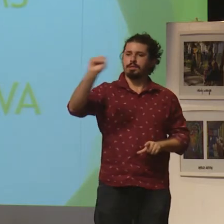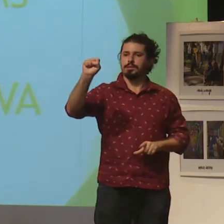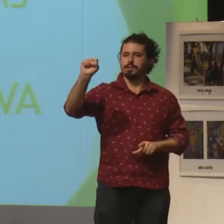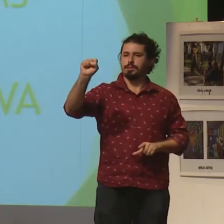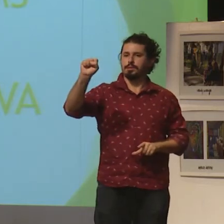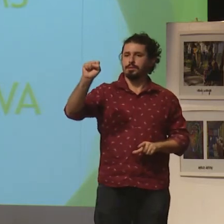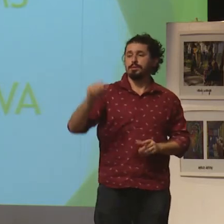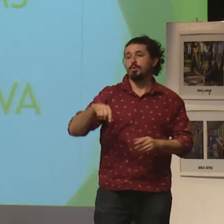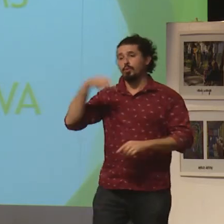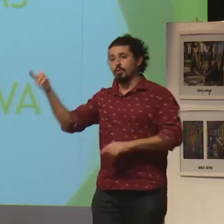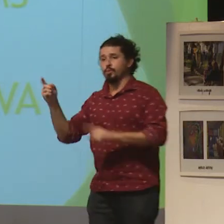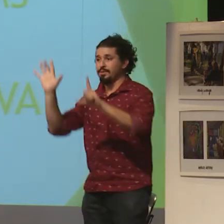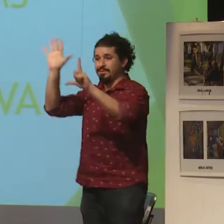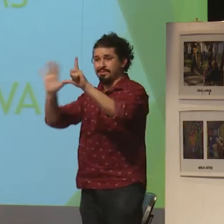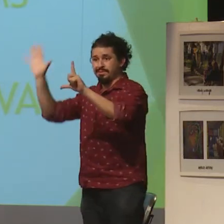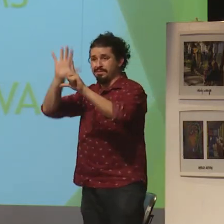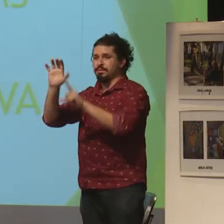A LMS